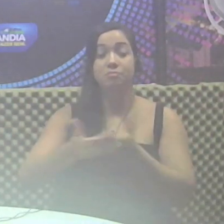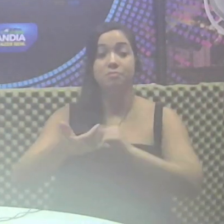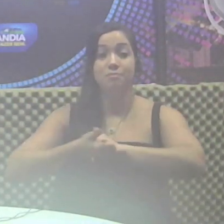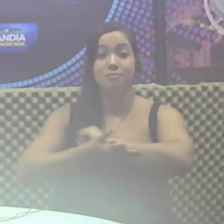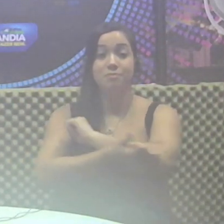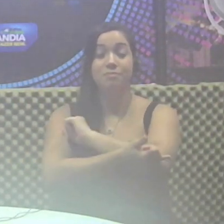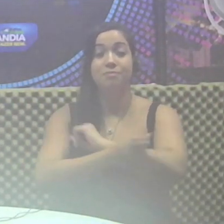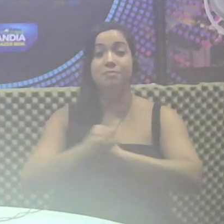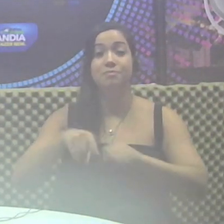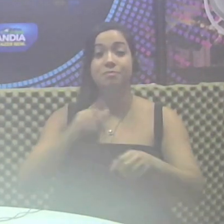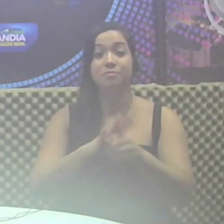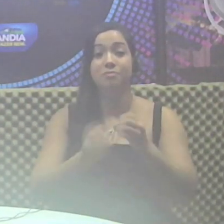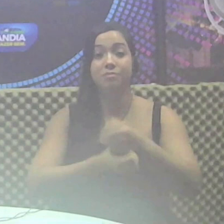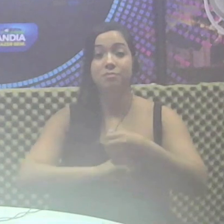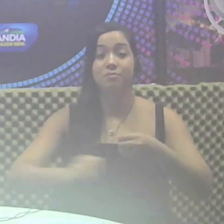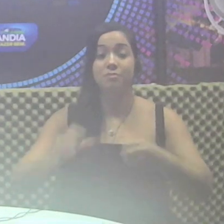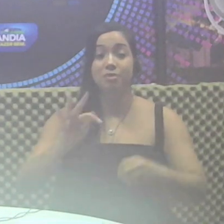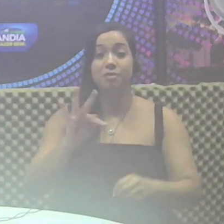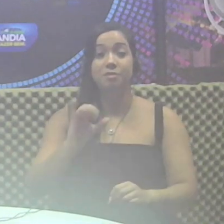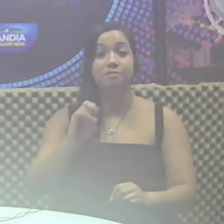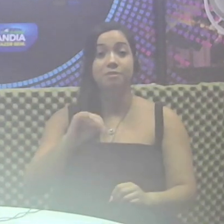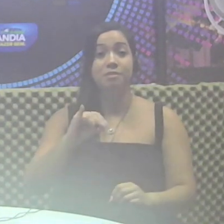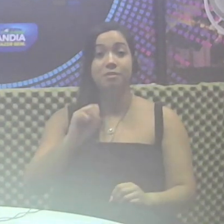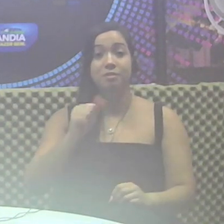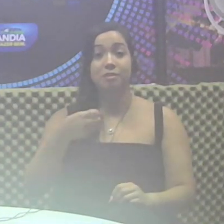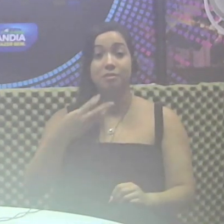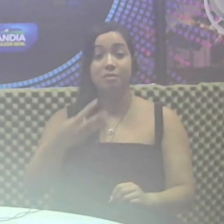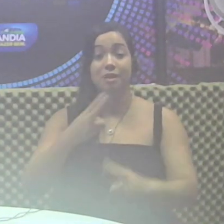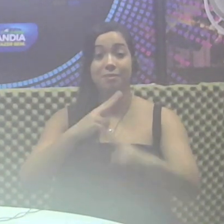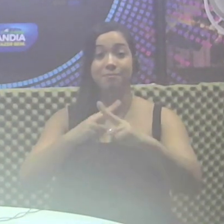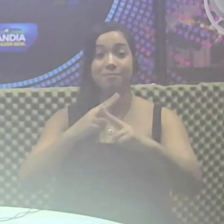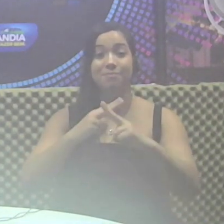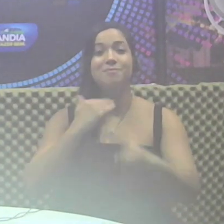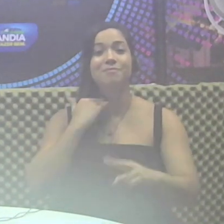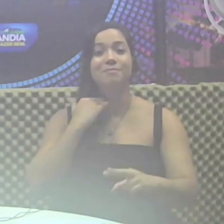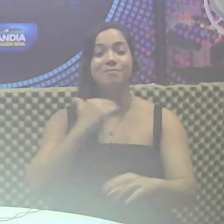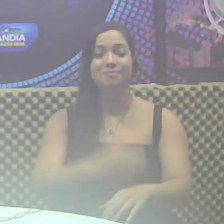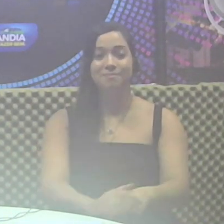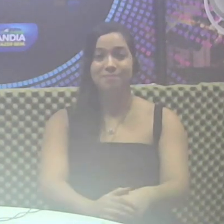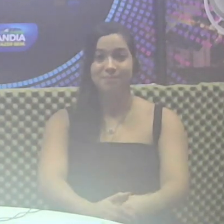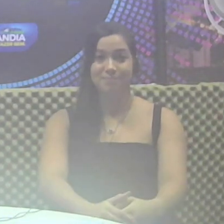ao saneamento, a Finisa 3, da Caixa Econômica Federal.